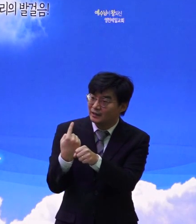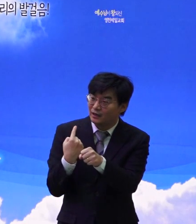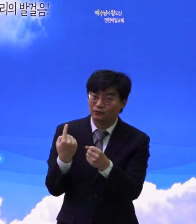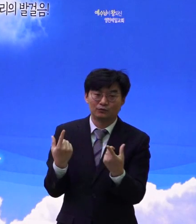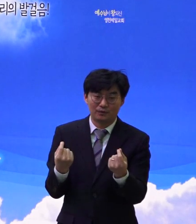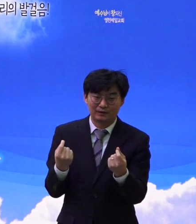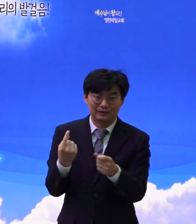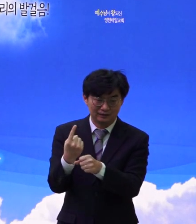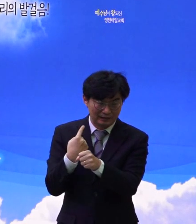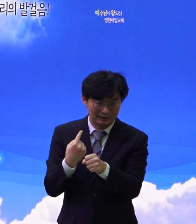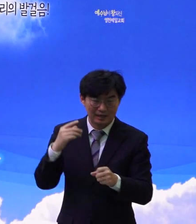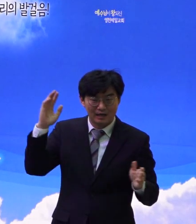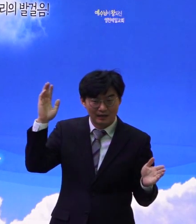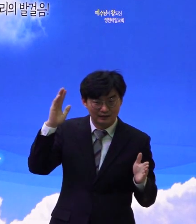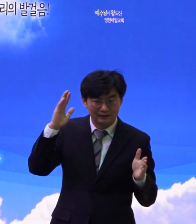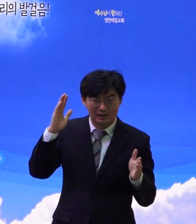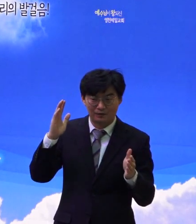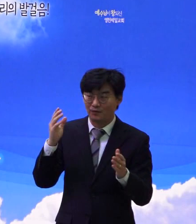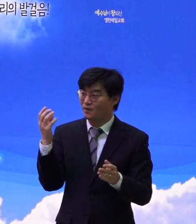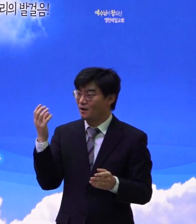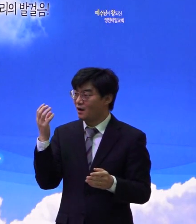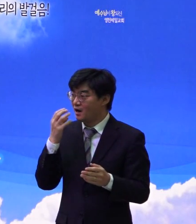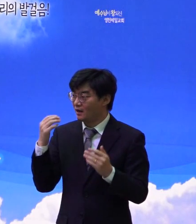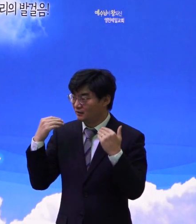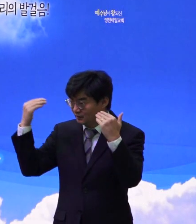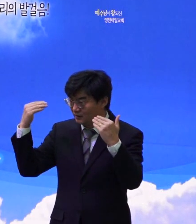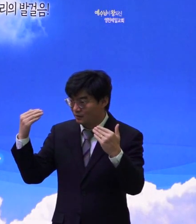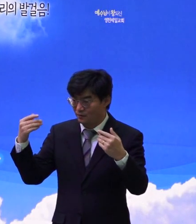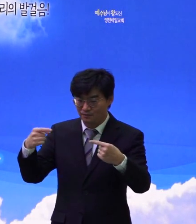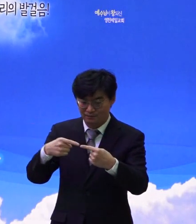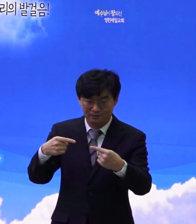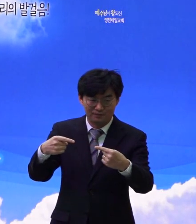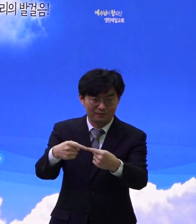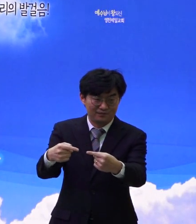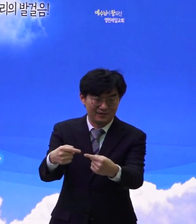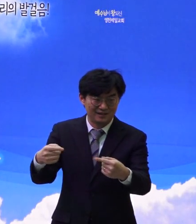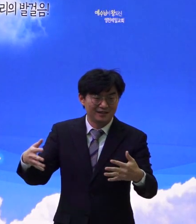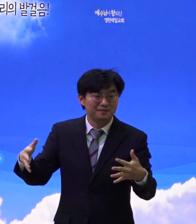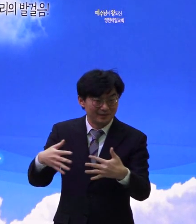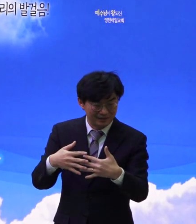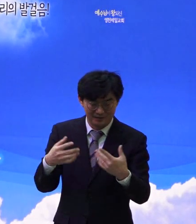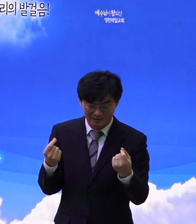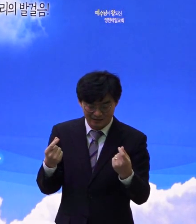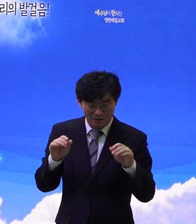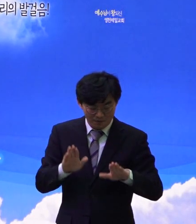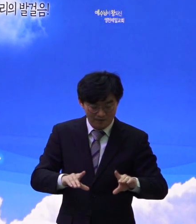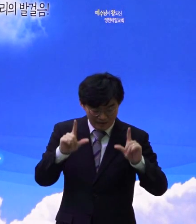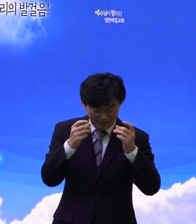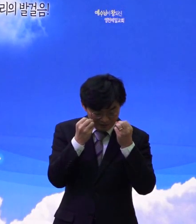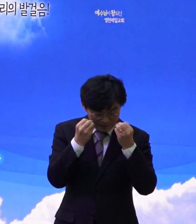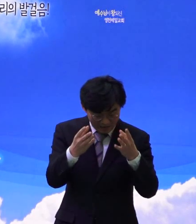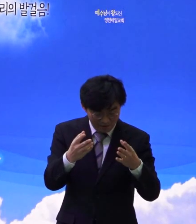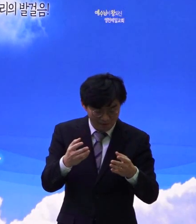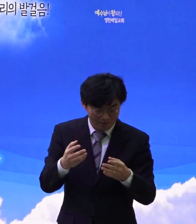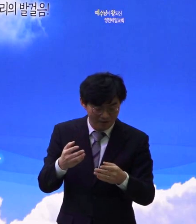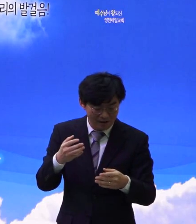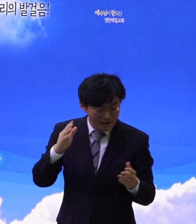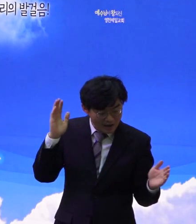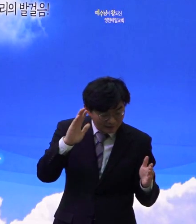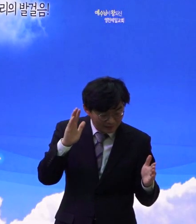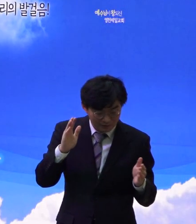나에게 어떤 아이를 맡겨주실 것인지를 또 기대하시면서 기도하시고 하나님 해주시는 그 아이를